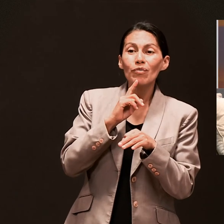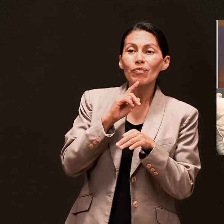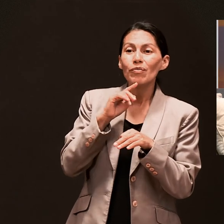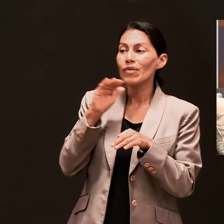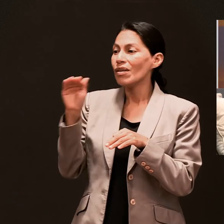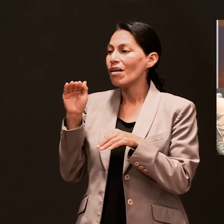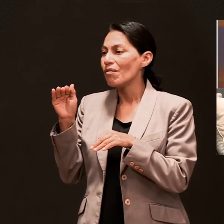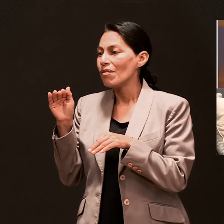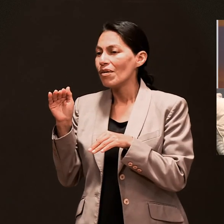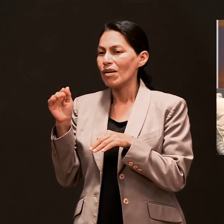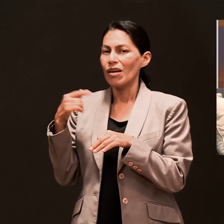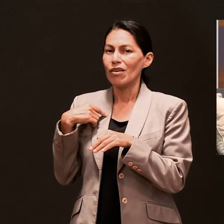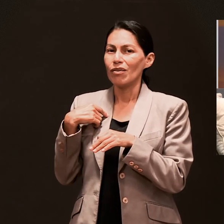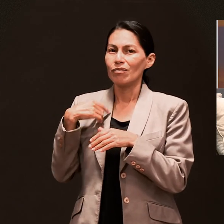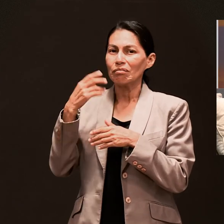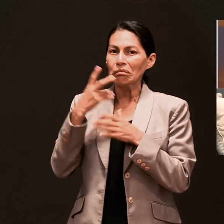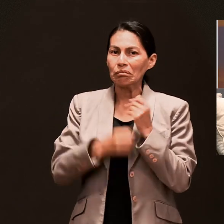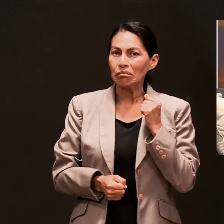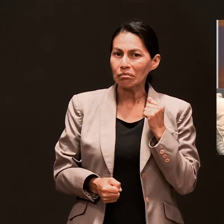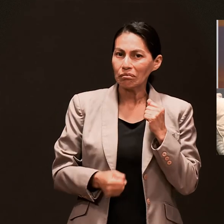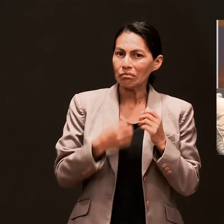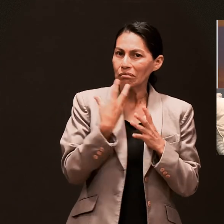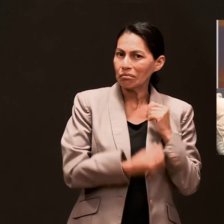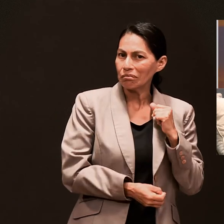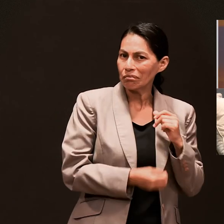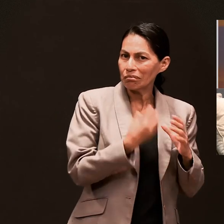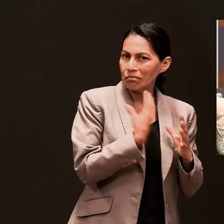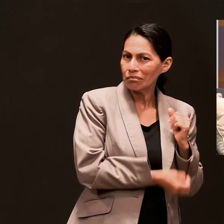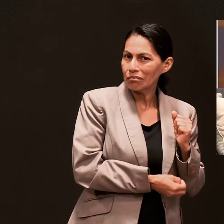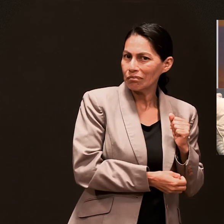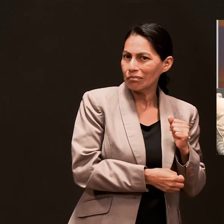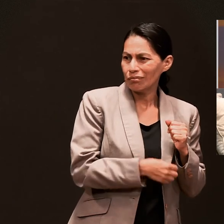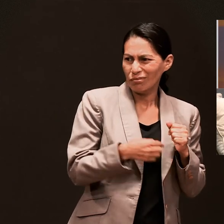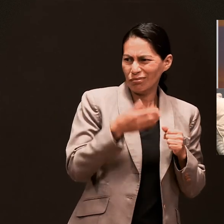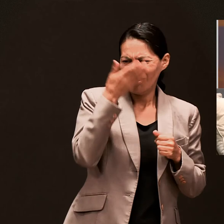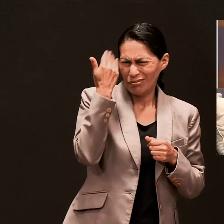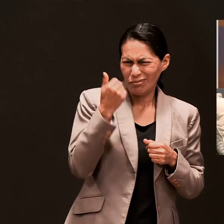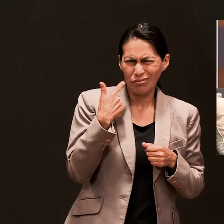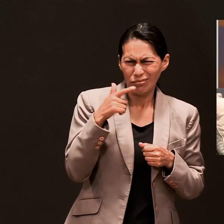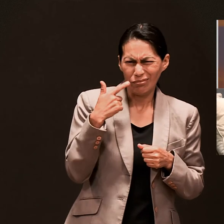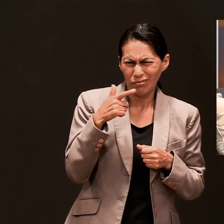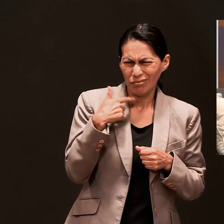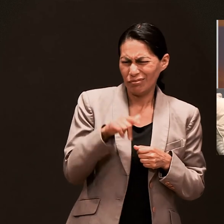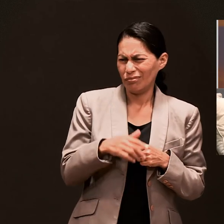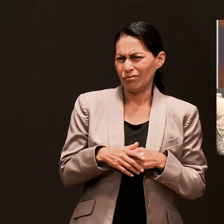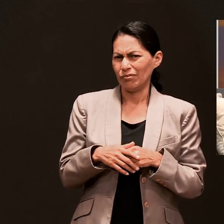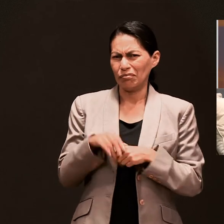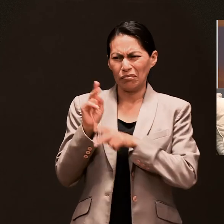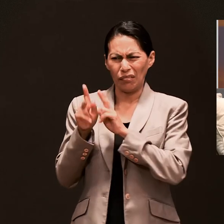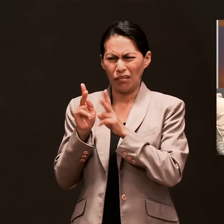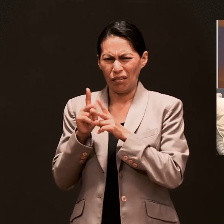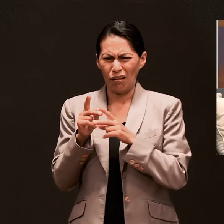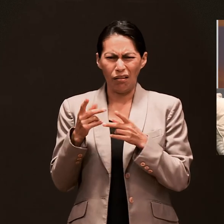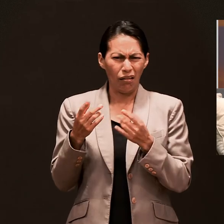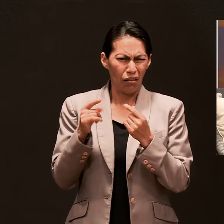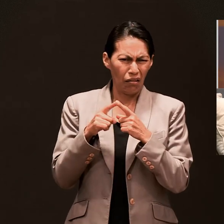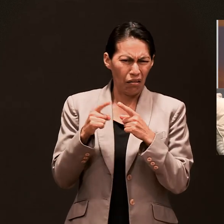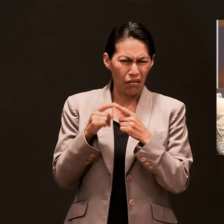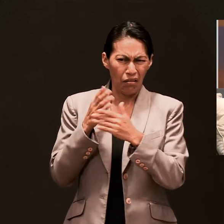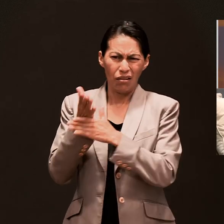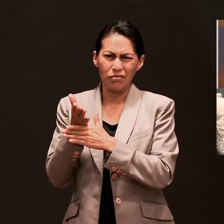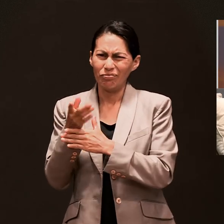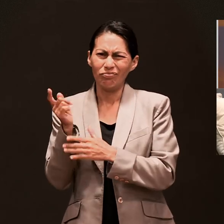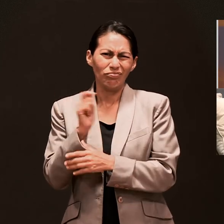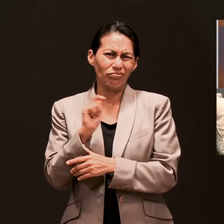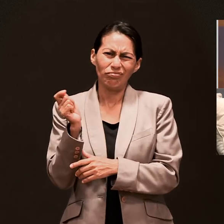buscaban pero yo me les escondía Pues porque yo no quería saber de la iglesia quizás no O sea no quería estar con